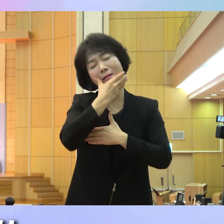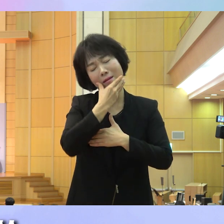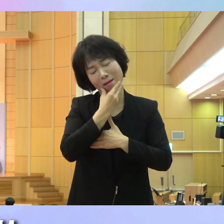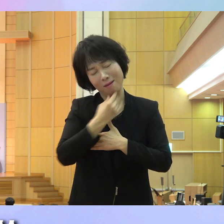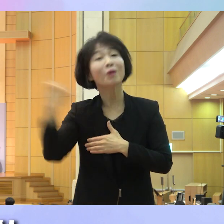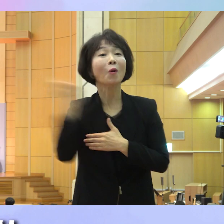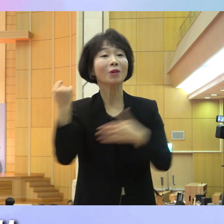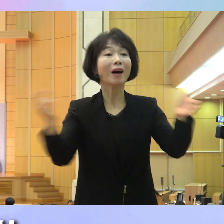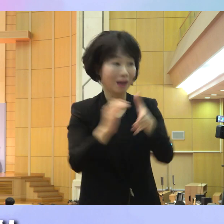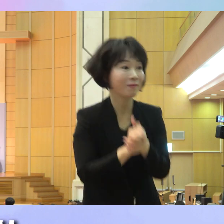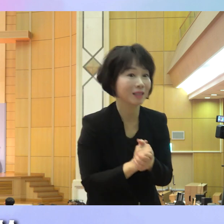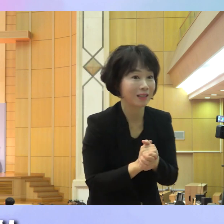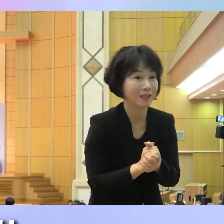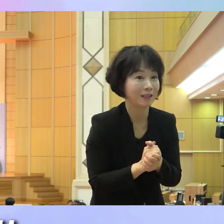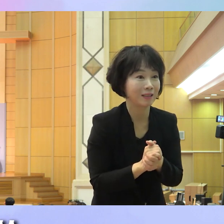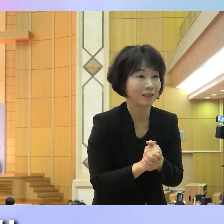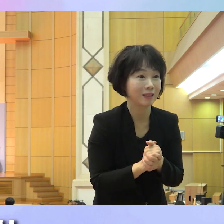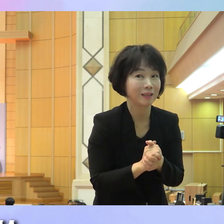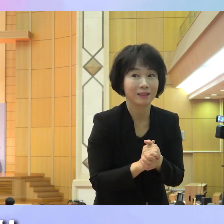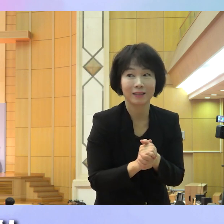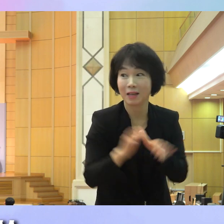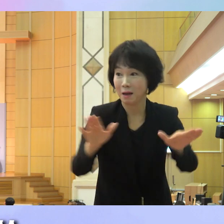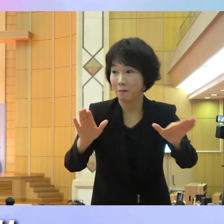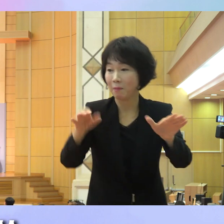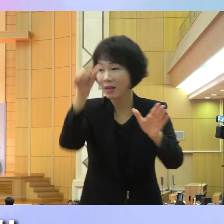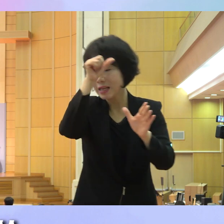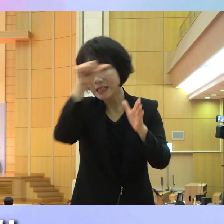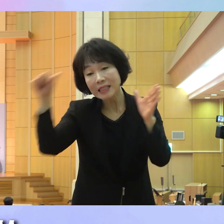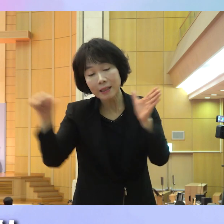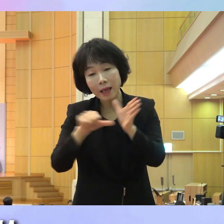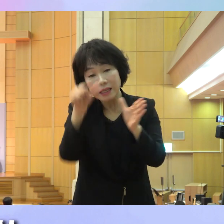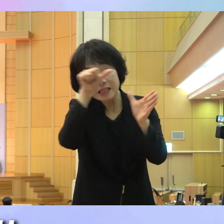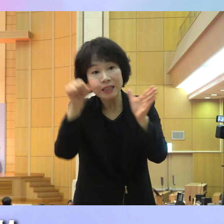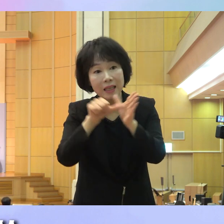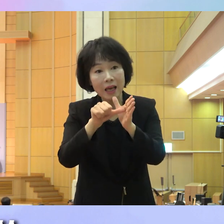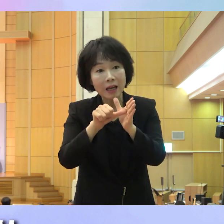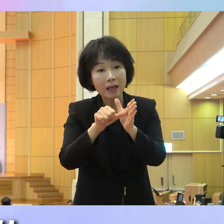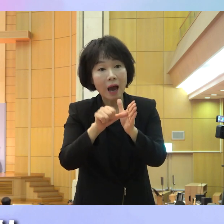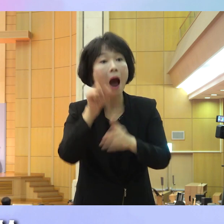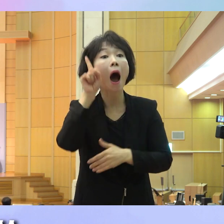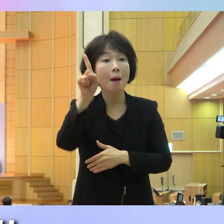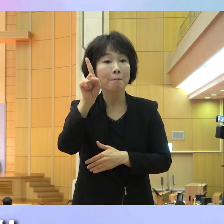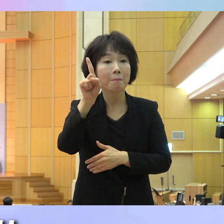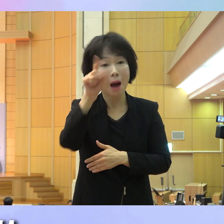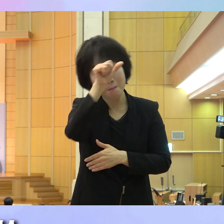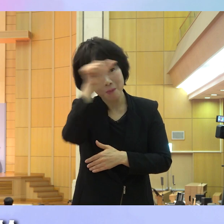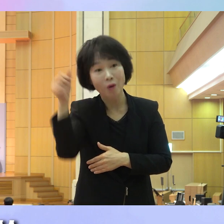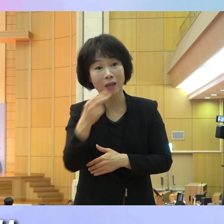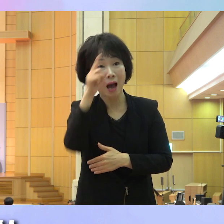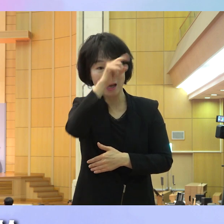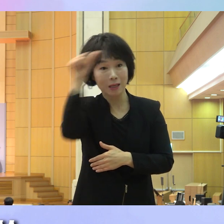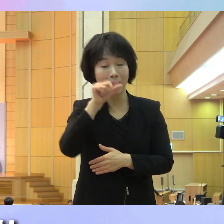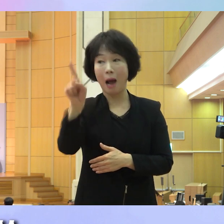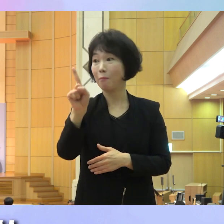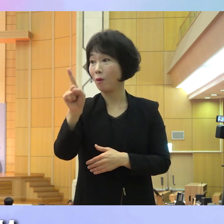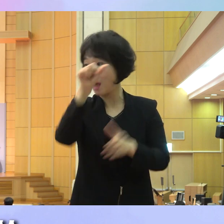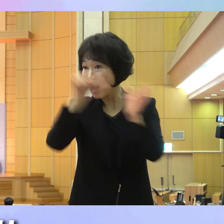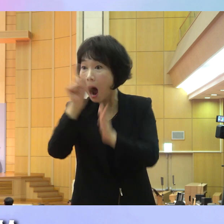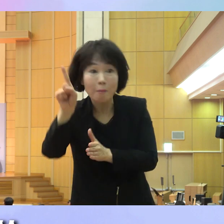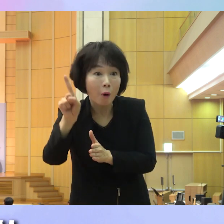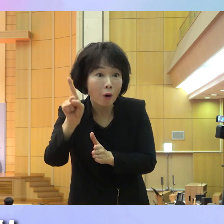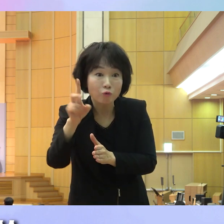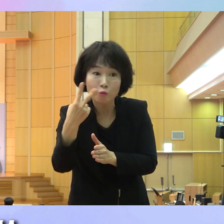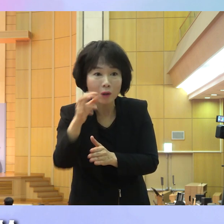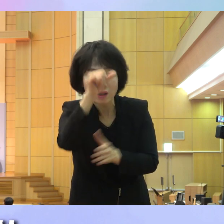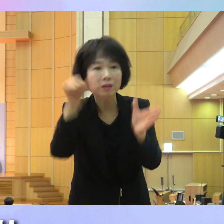것입니다. 그러면 인생은 한평생이요 영생은 영원한 건데, 인생이